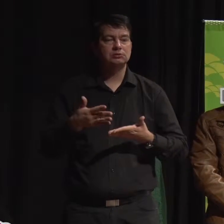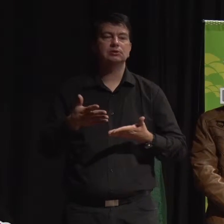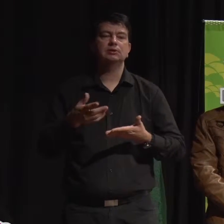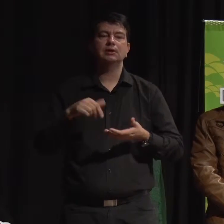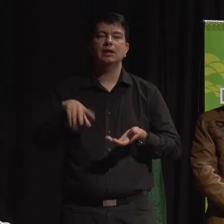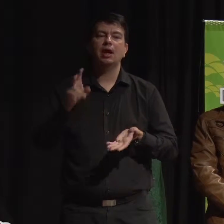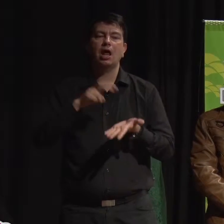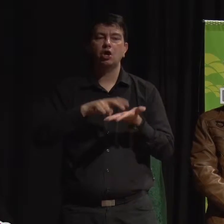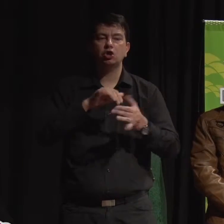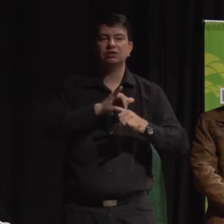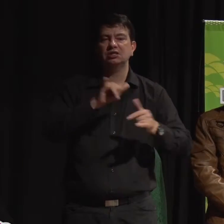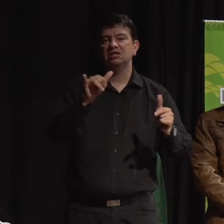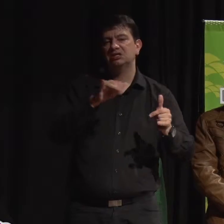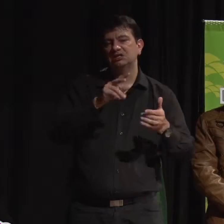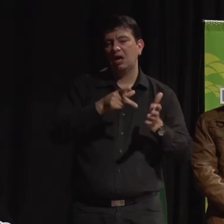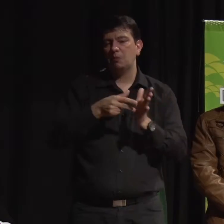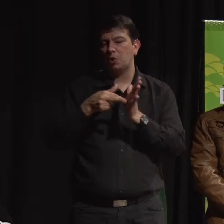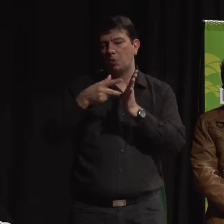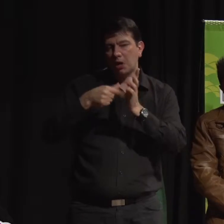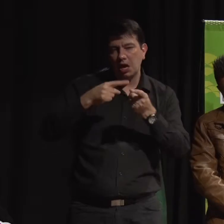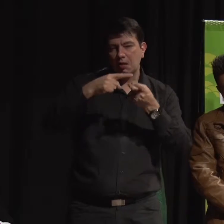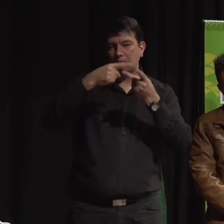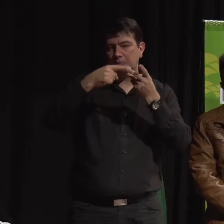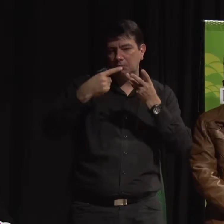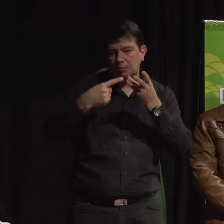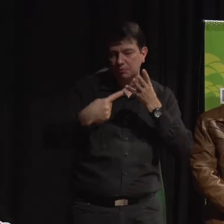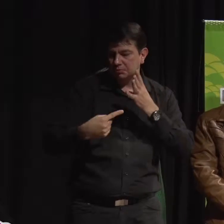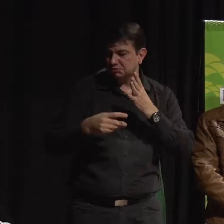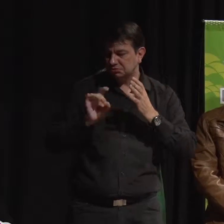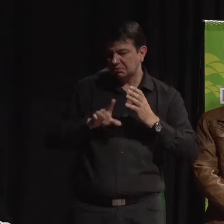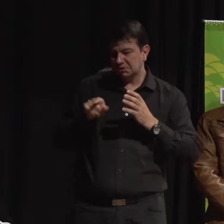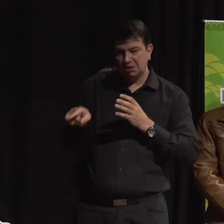disfracen en unas problemáticas ni nada